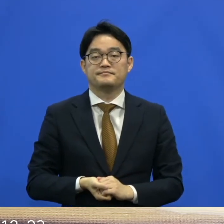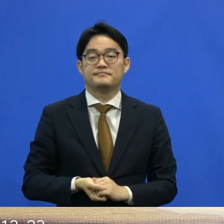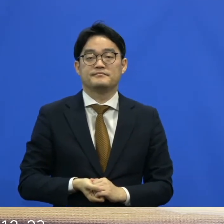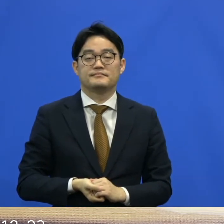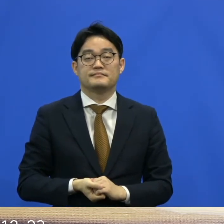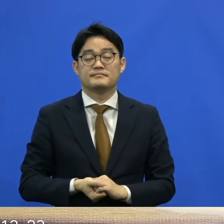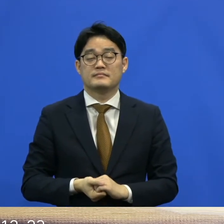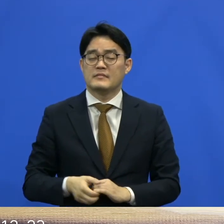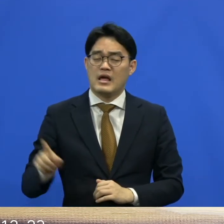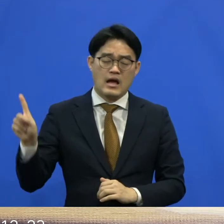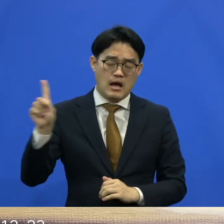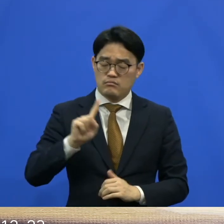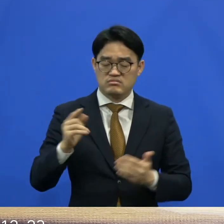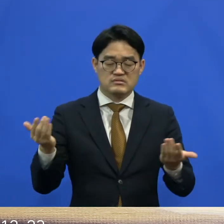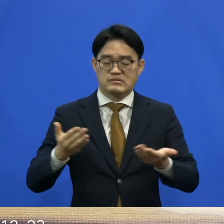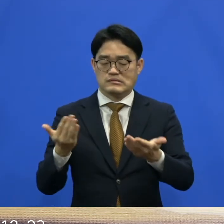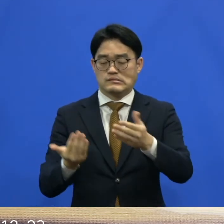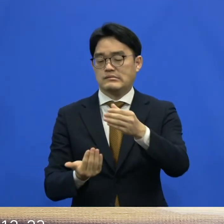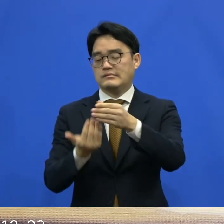아무 일이 일어나지 않는 거예요.